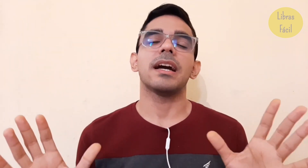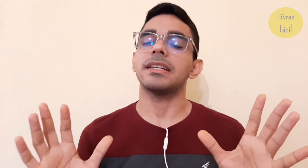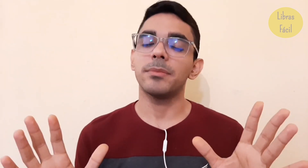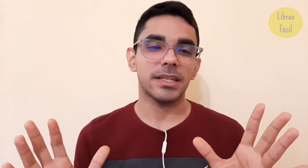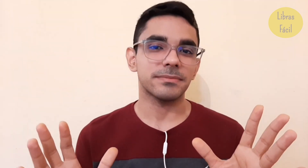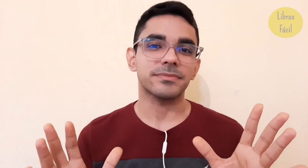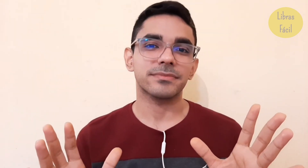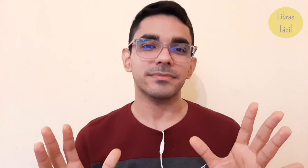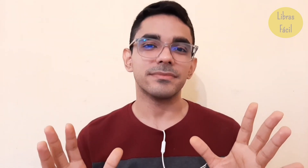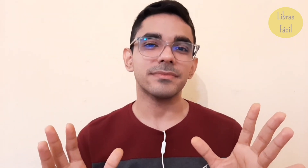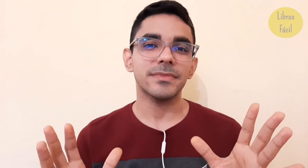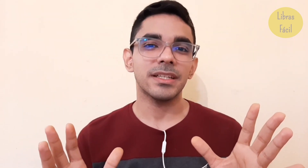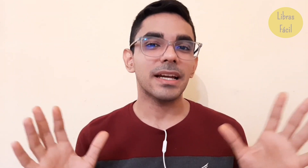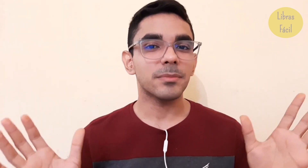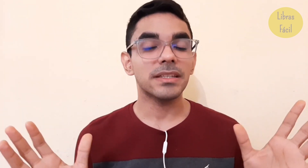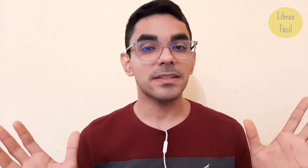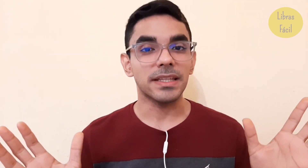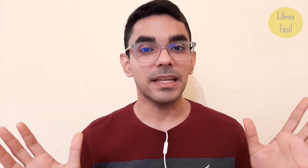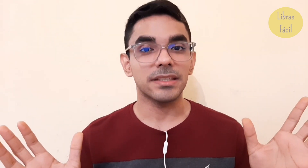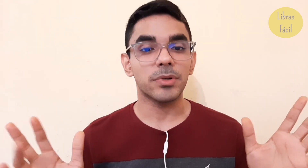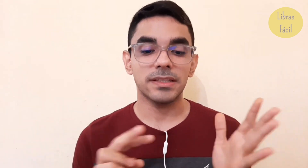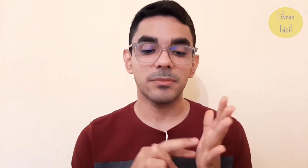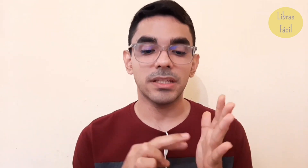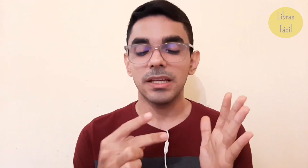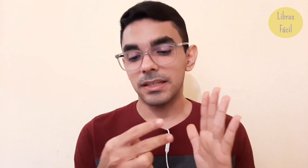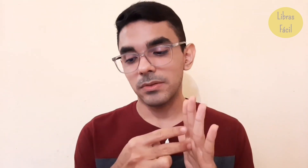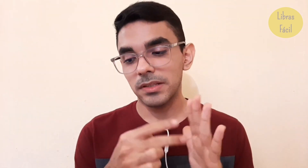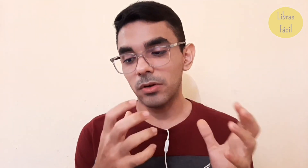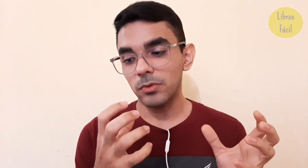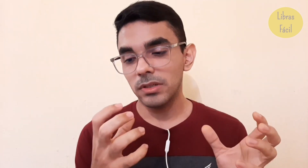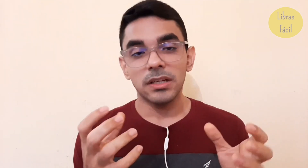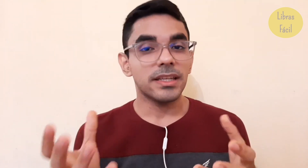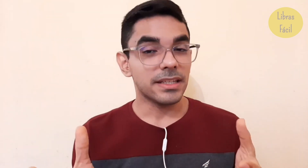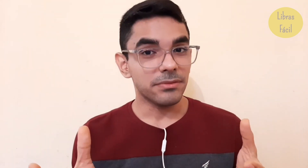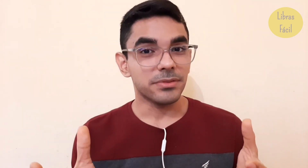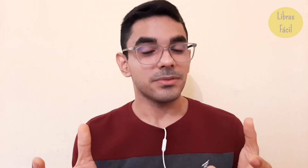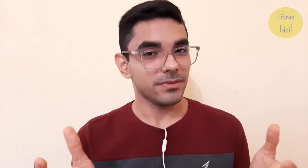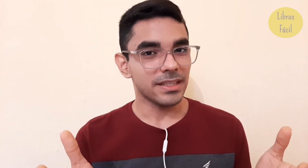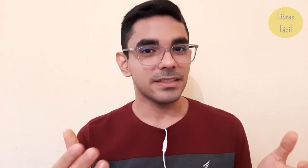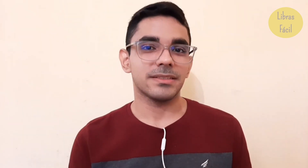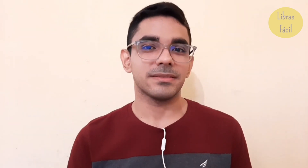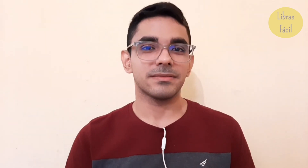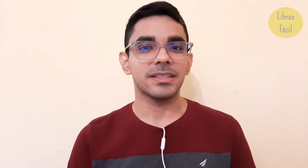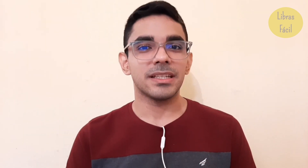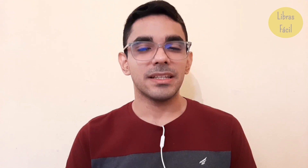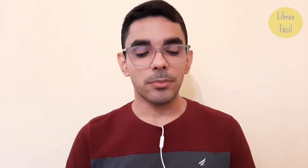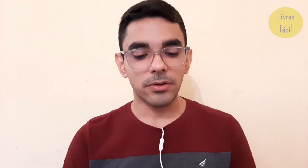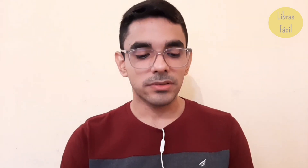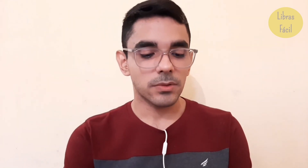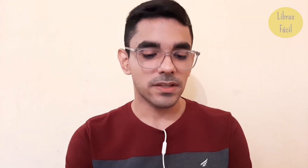bem. Ainda bem traz uma ideia que pode ser também traduzida como que alívio, não é verdade? Então, para encontrar o significado